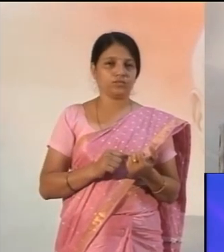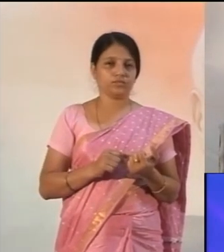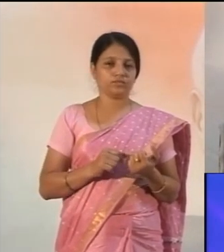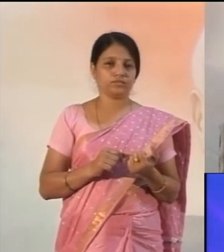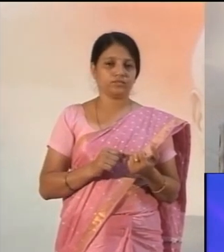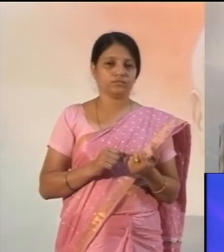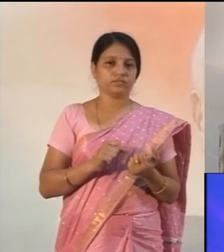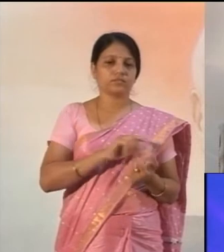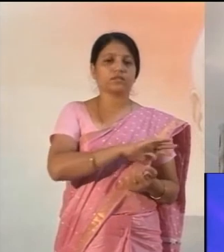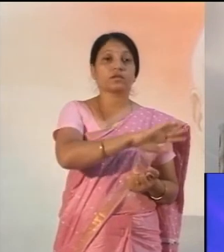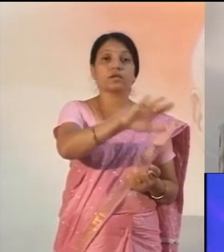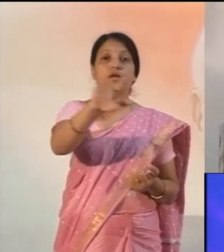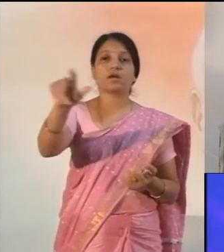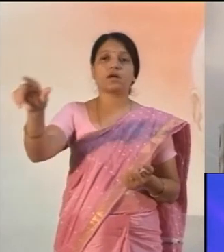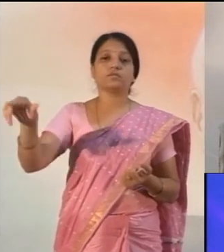आप जैसे बच्चे